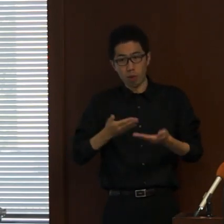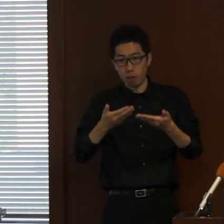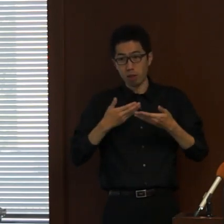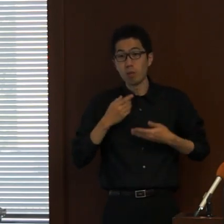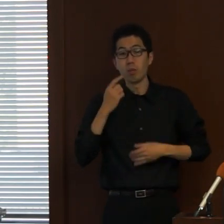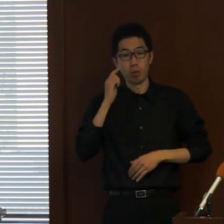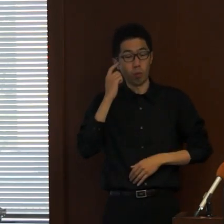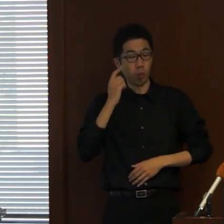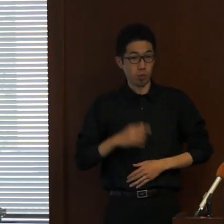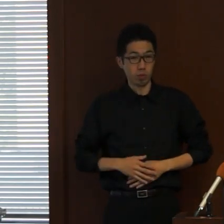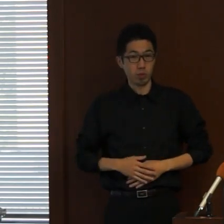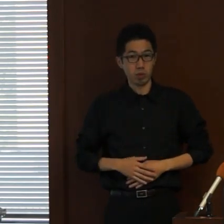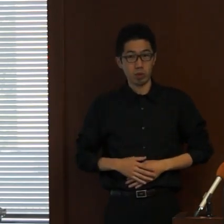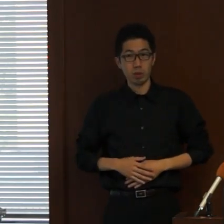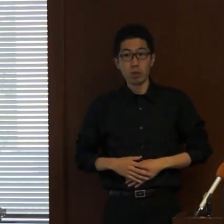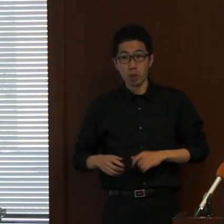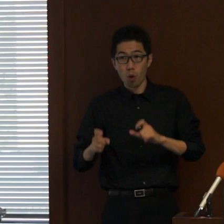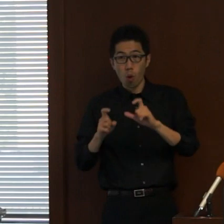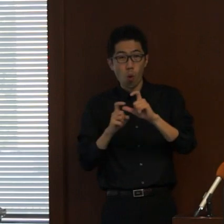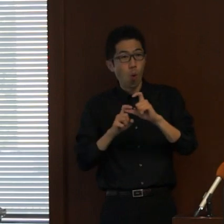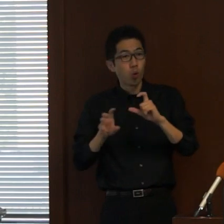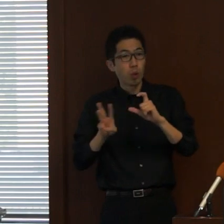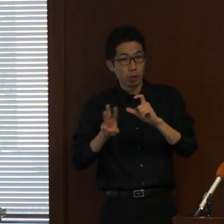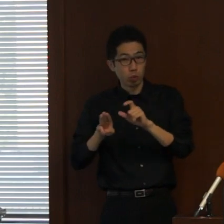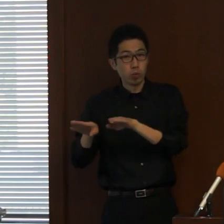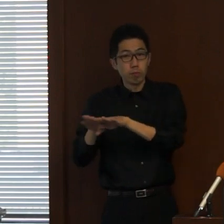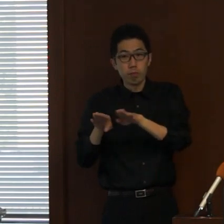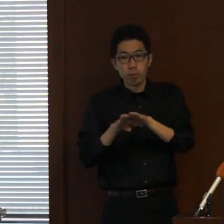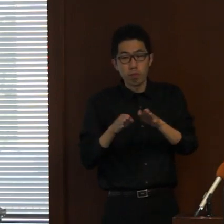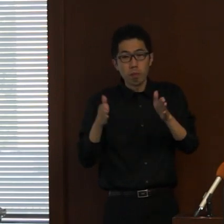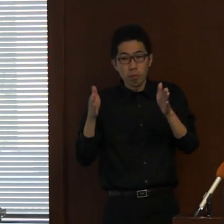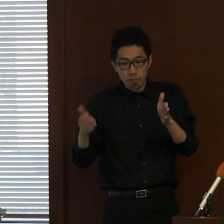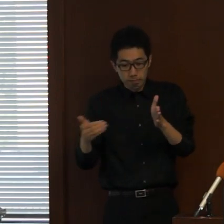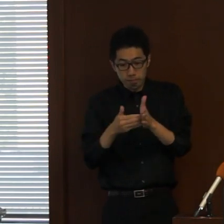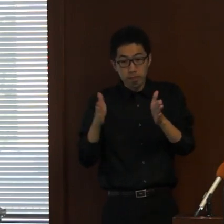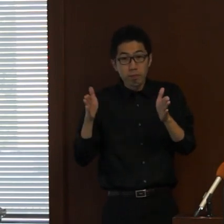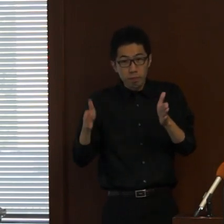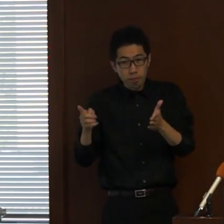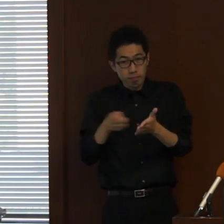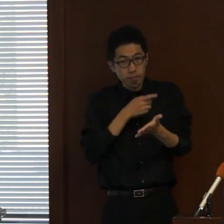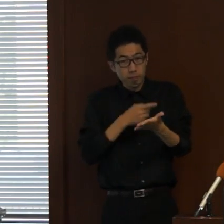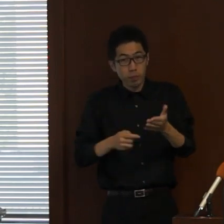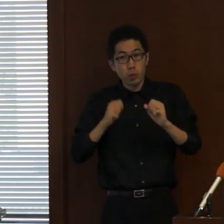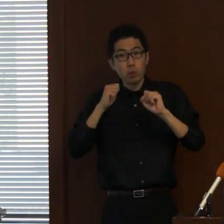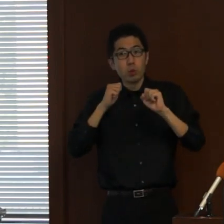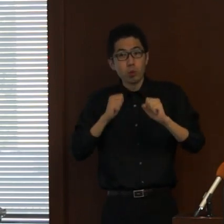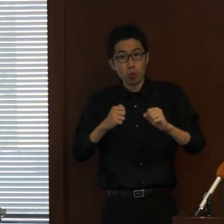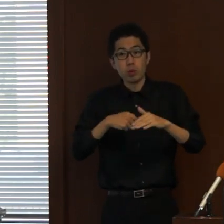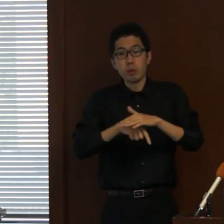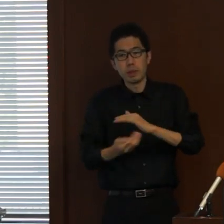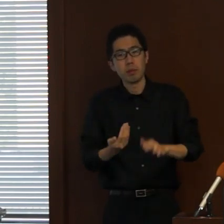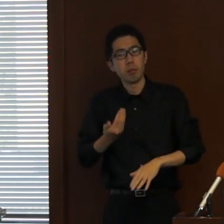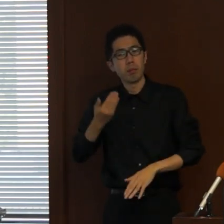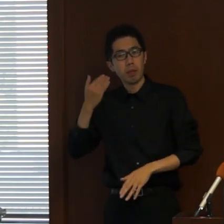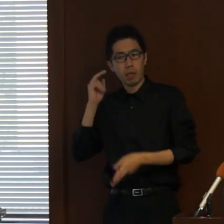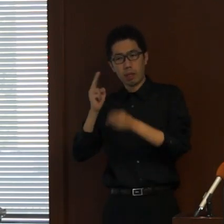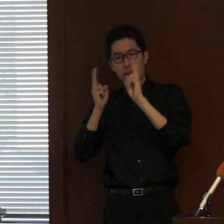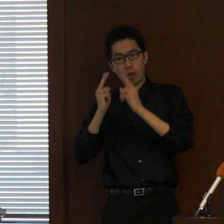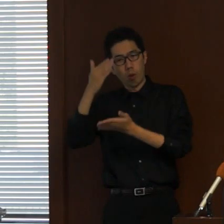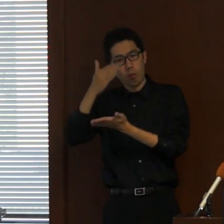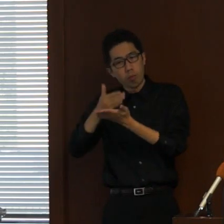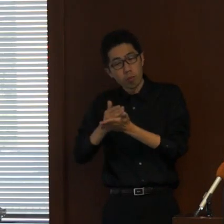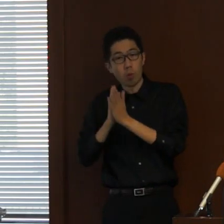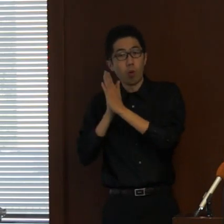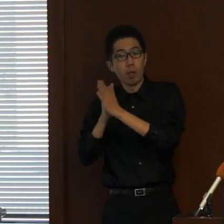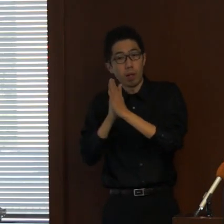デンウィークまでに目処をつけるということで、我々もいち早く休業要請もしながらここで目処をつける